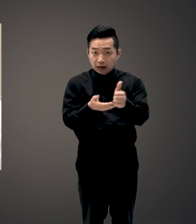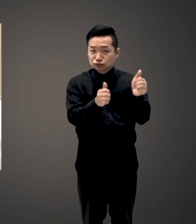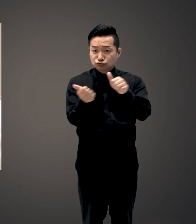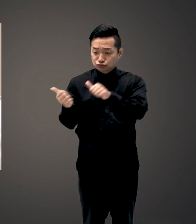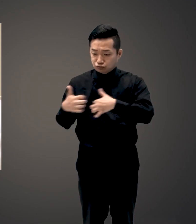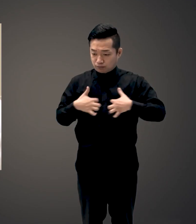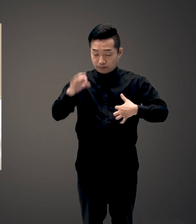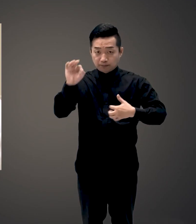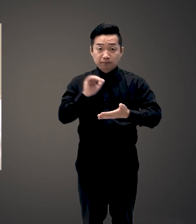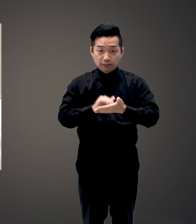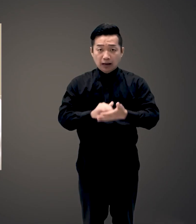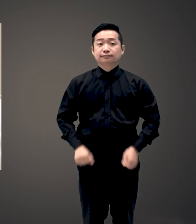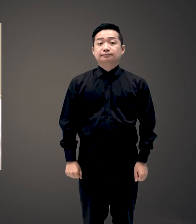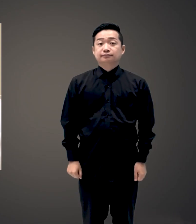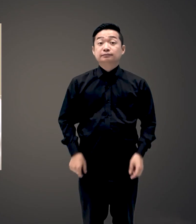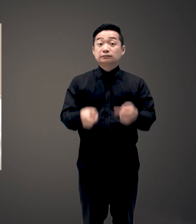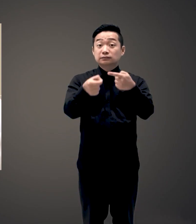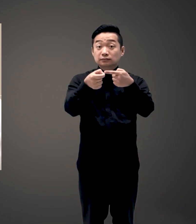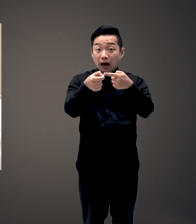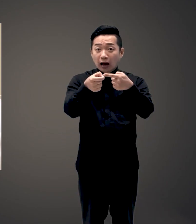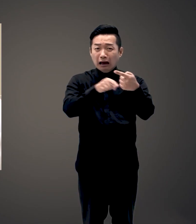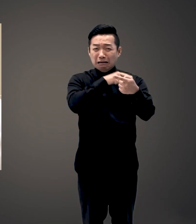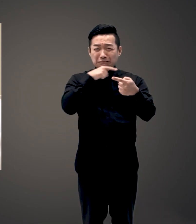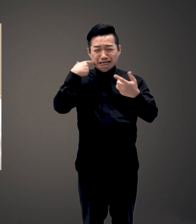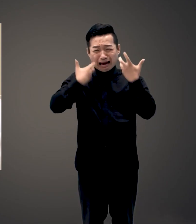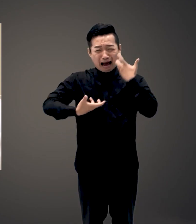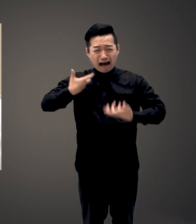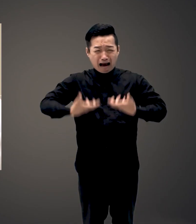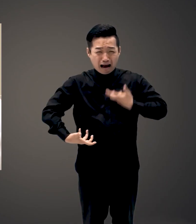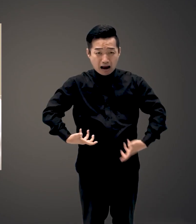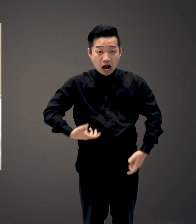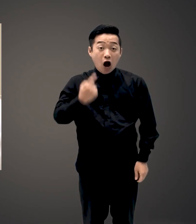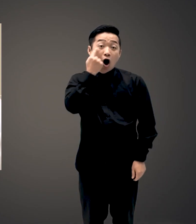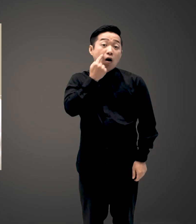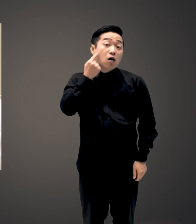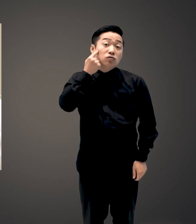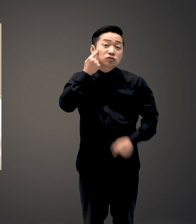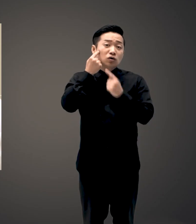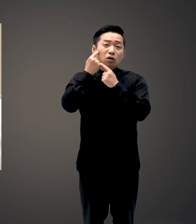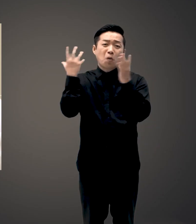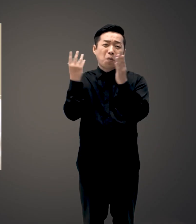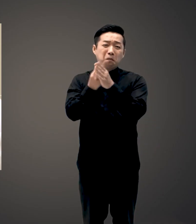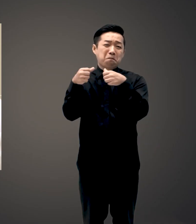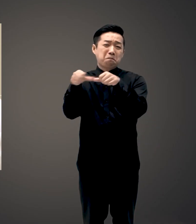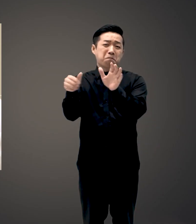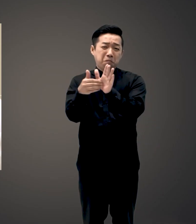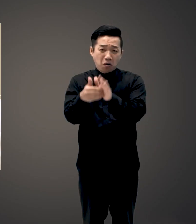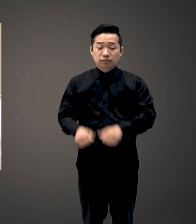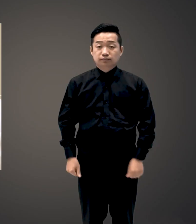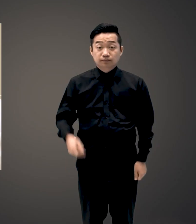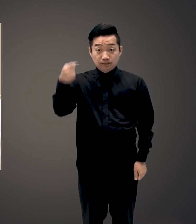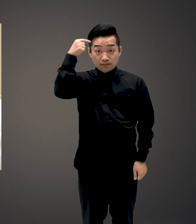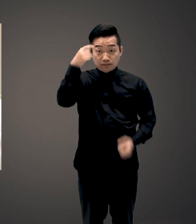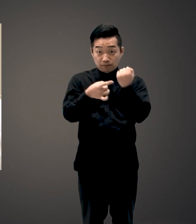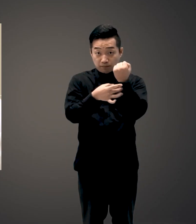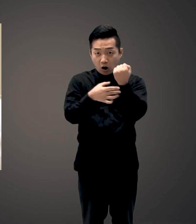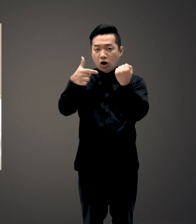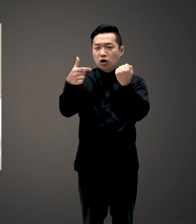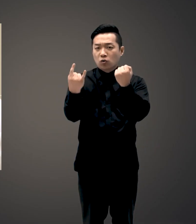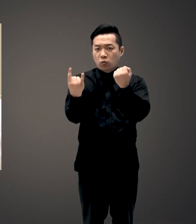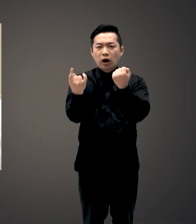문학사상 가장 강렬한 안티히어로 헬리치나스키, 할리우드에 가다. 이 작품은 허구이며 등장인물과